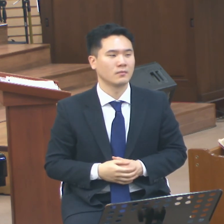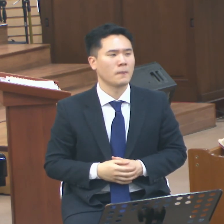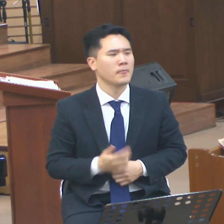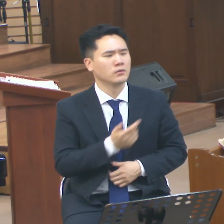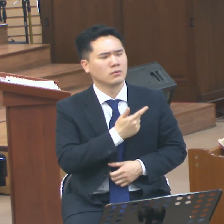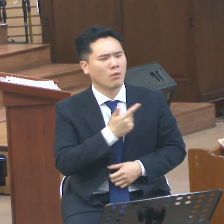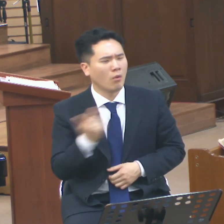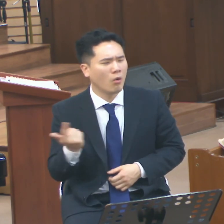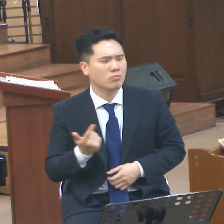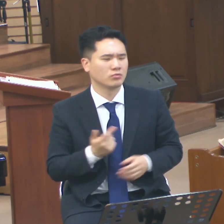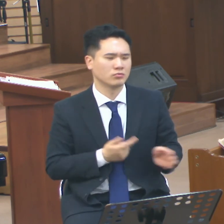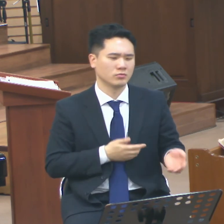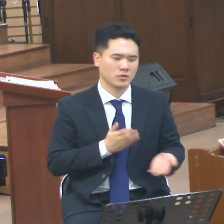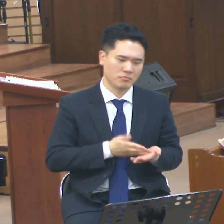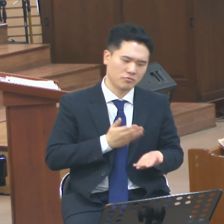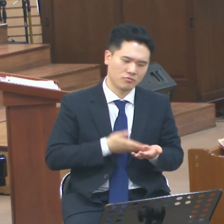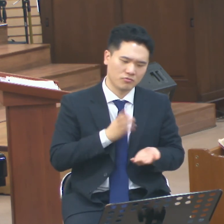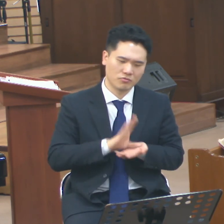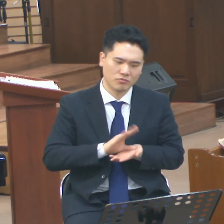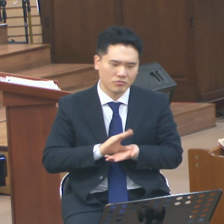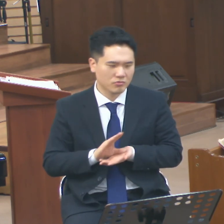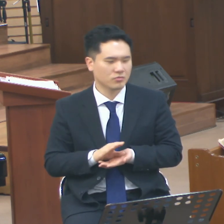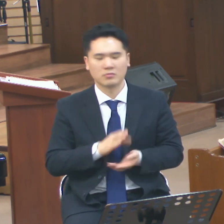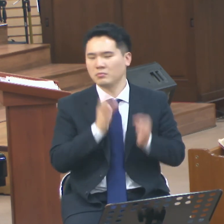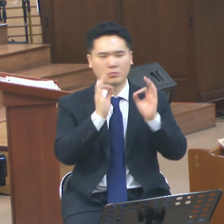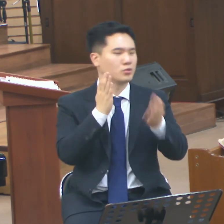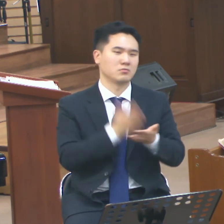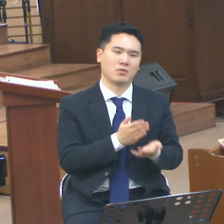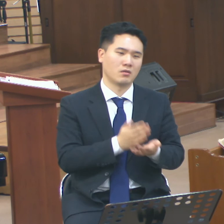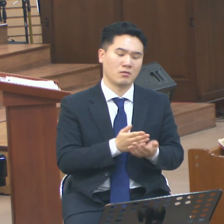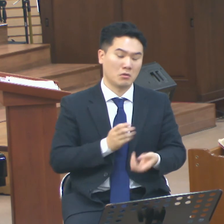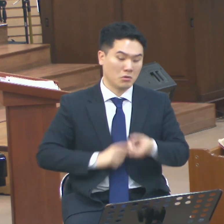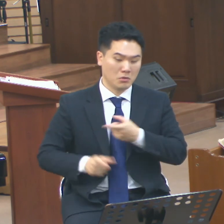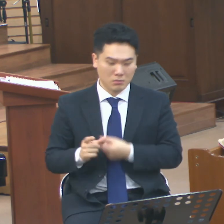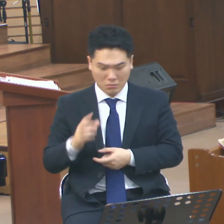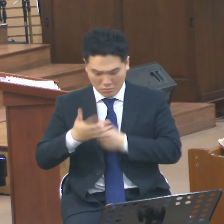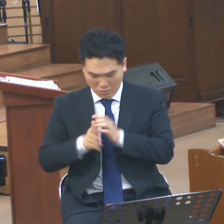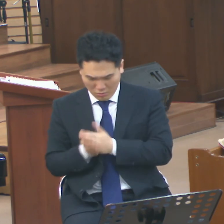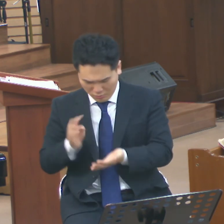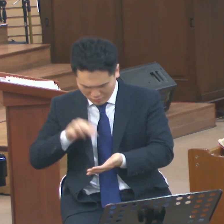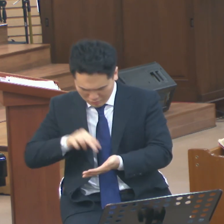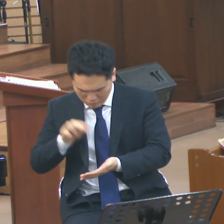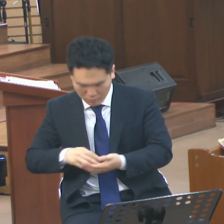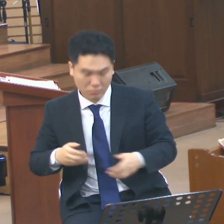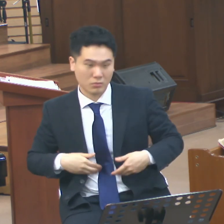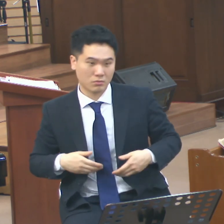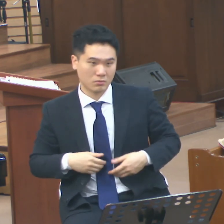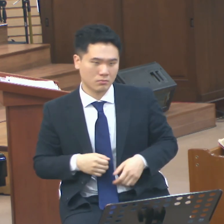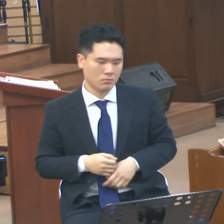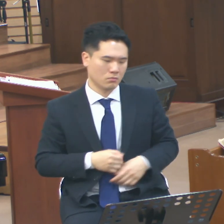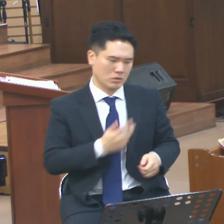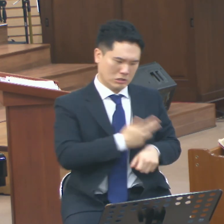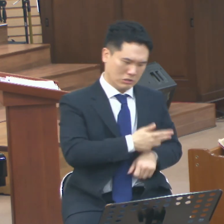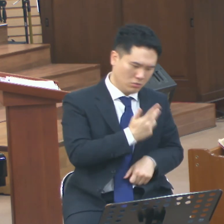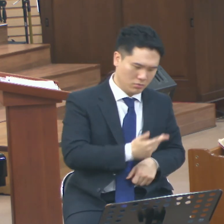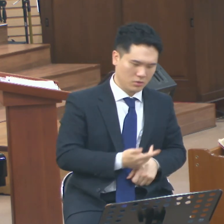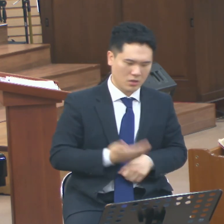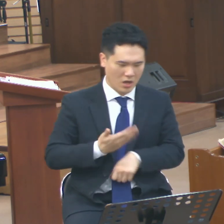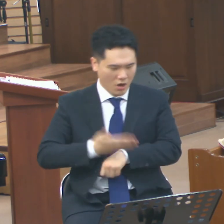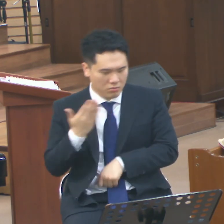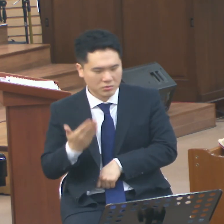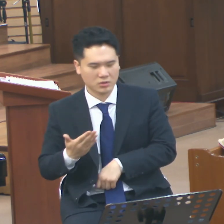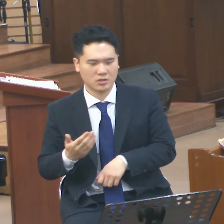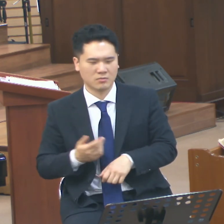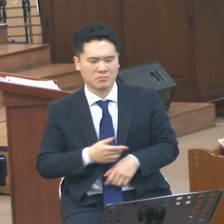너무 뉴스 많이 보지 마시고, 아니 성경을 좀 더 읽어야지. 그 뭐 7시 뉴스 보고 8시 뉴스 보고 9시 뉴스 다 외우겠다.